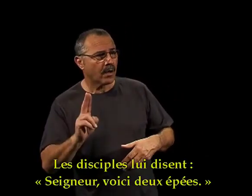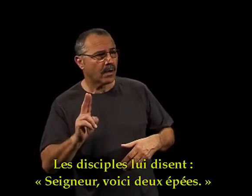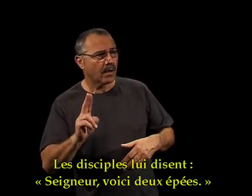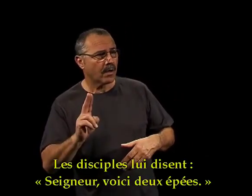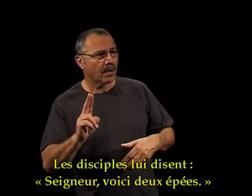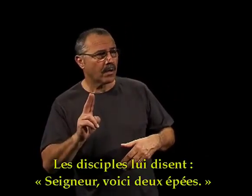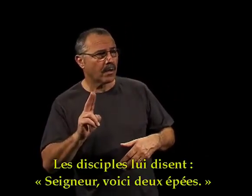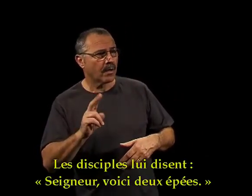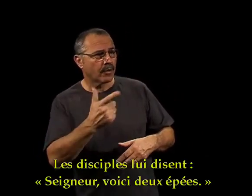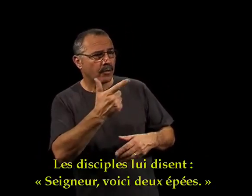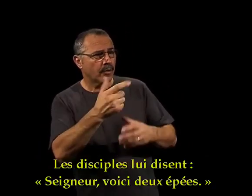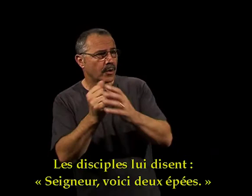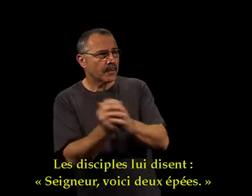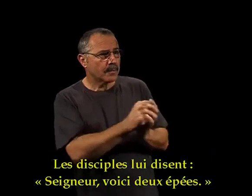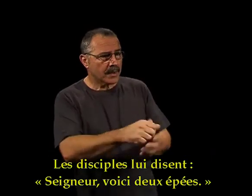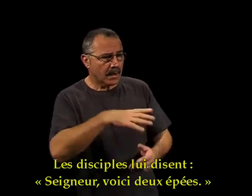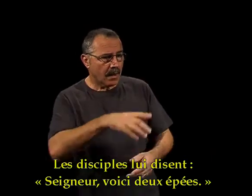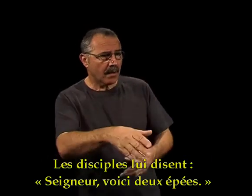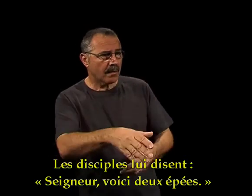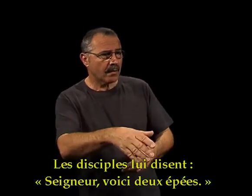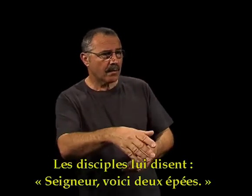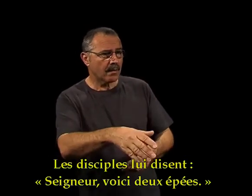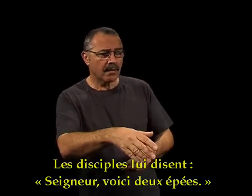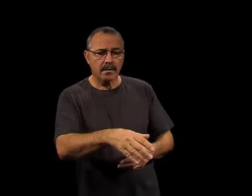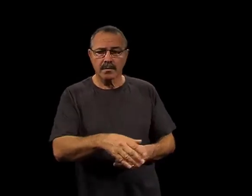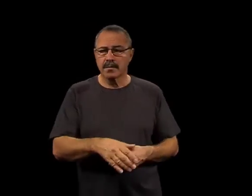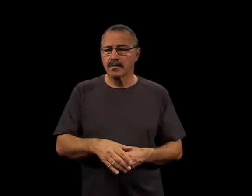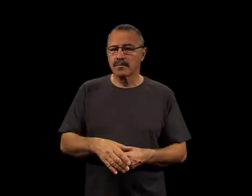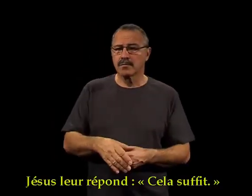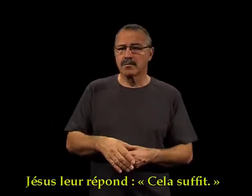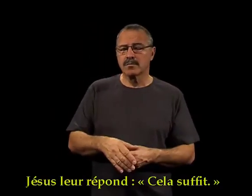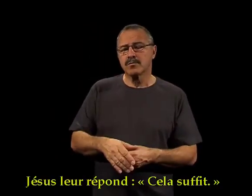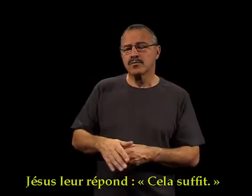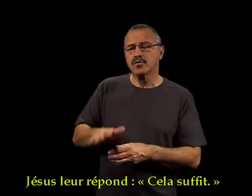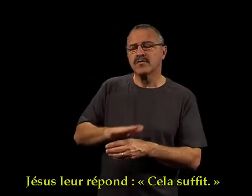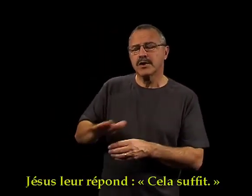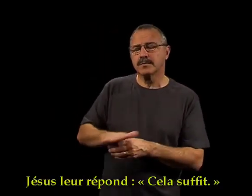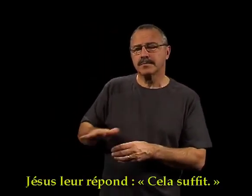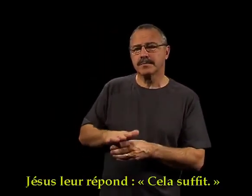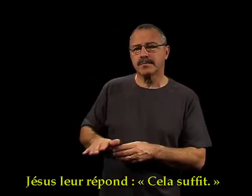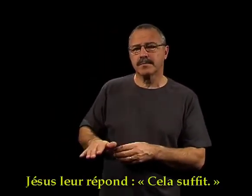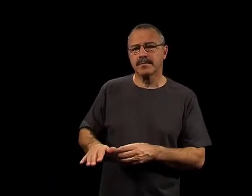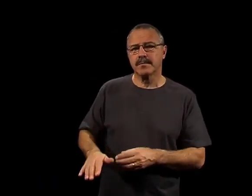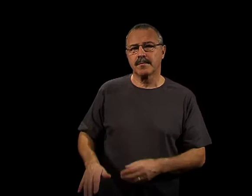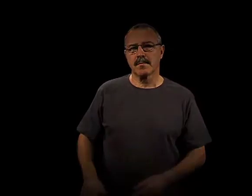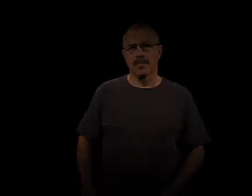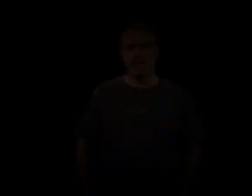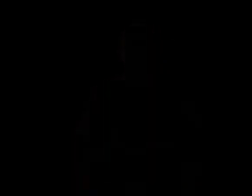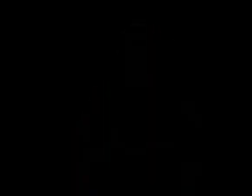Les disciples lui disent, « Seigneur, voici 2 épées. » Jésus leur répond, «